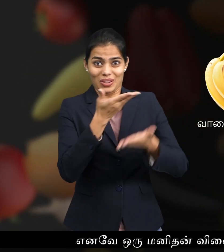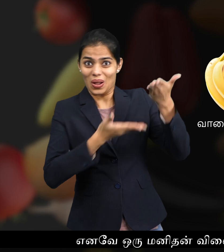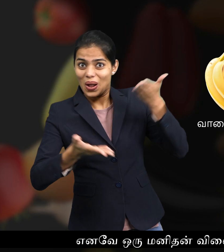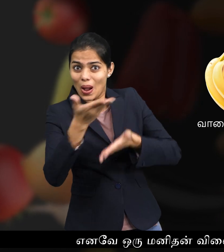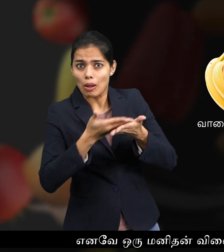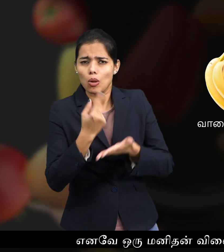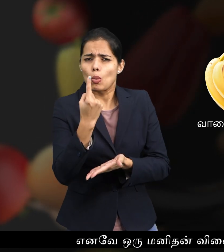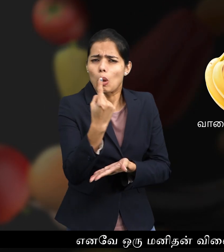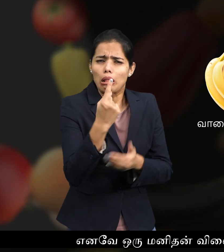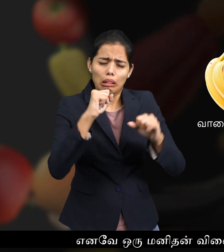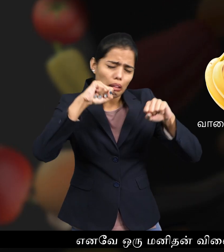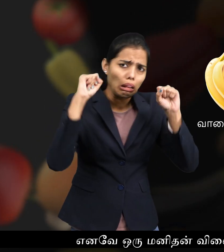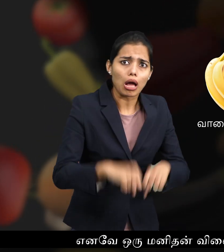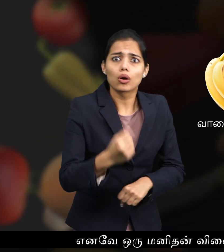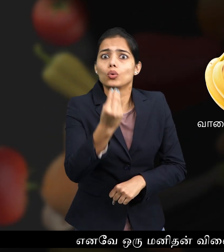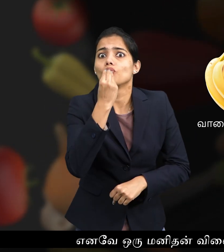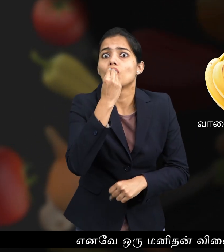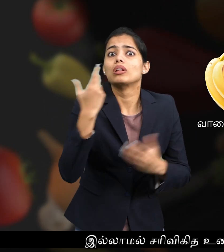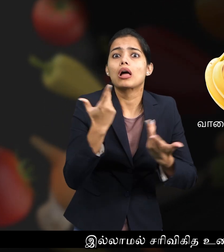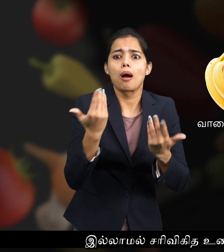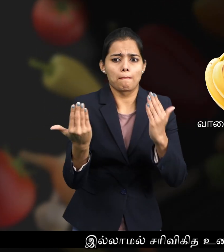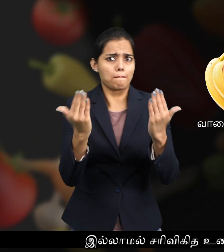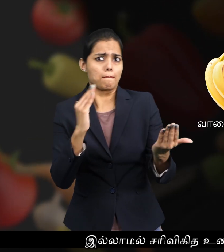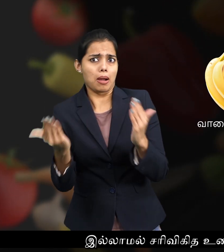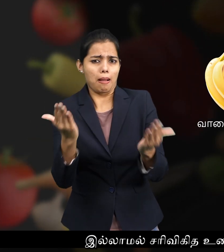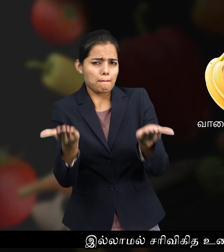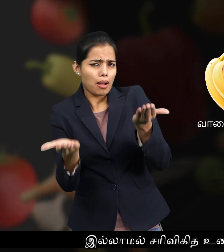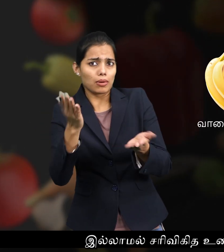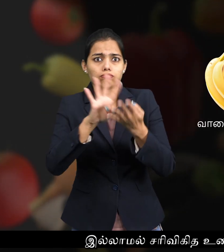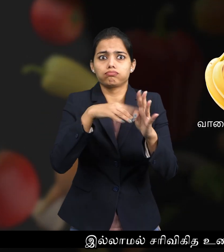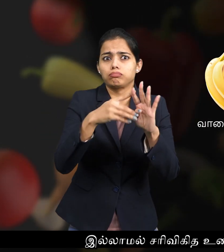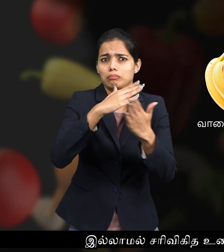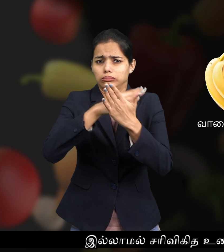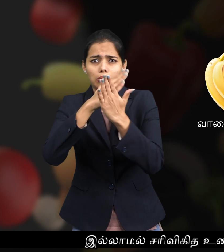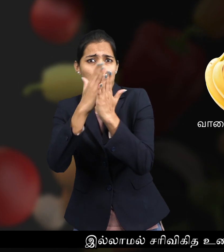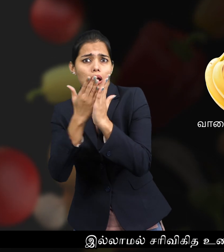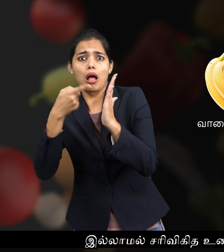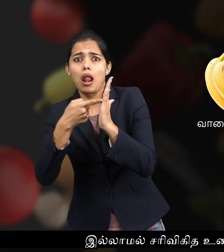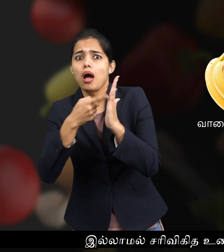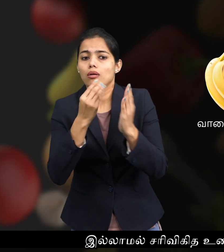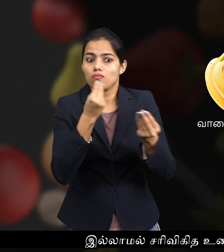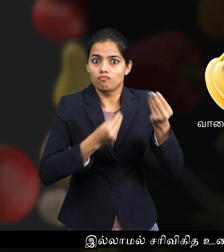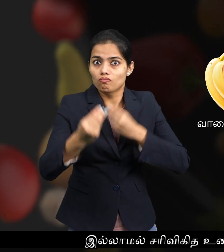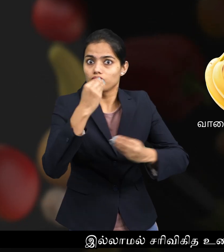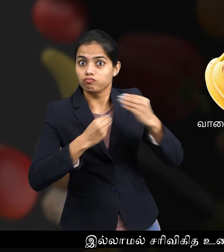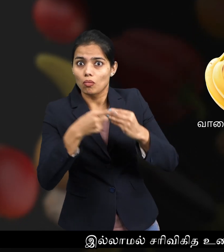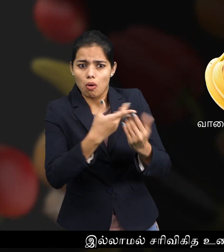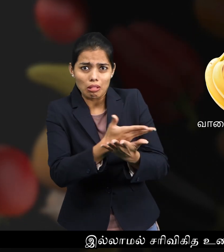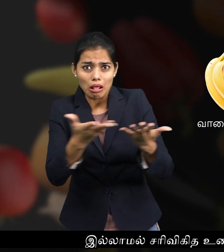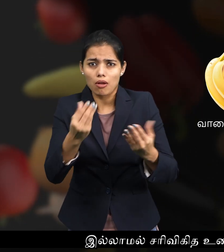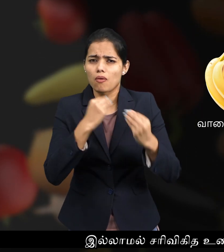எனவே ஒரு மனிதன் விலையுயர்ந்த உணவுப் பொருட்கள் இல்லாமல் சரிவிகித உணவை உட்கொண்டு வாழலாம்.